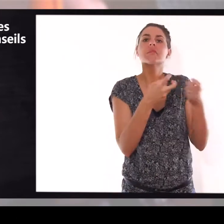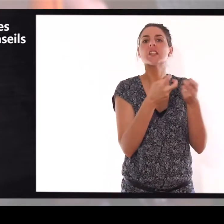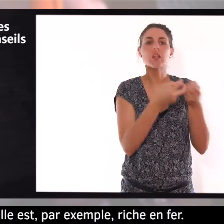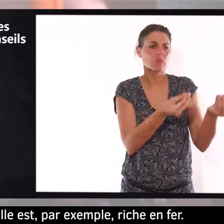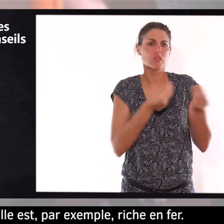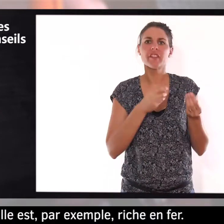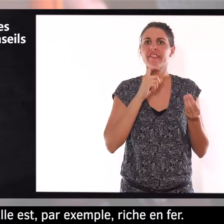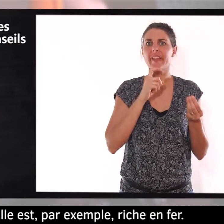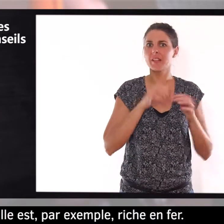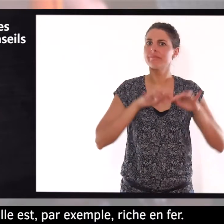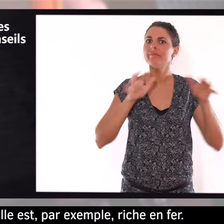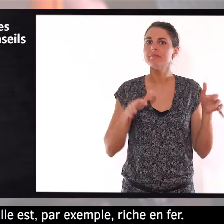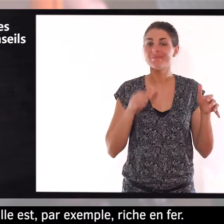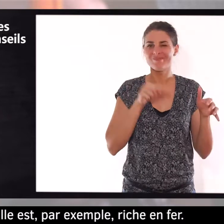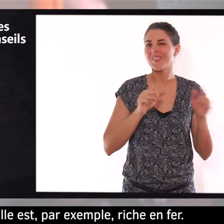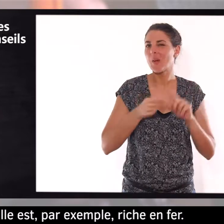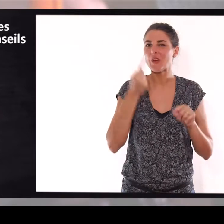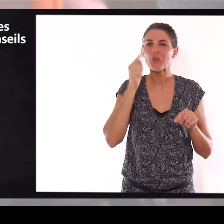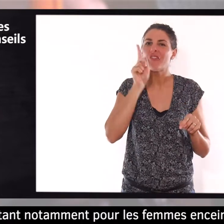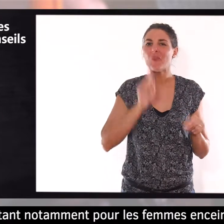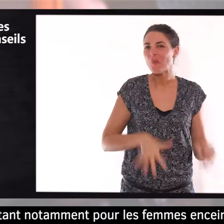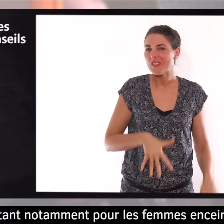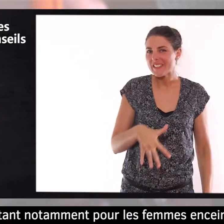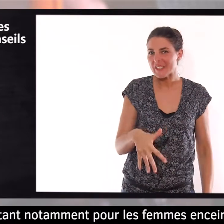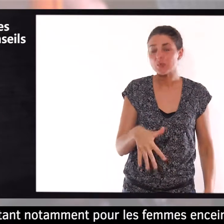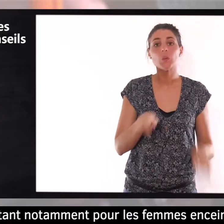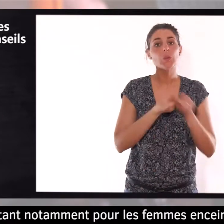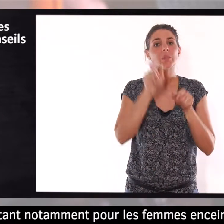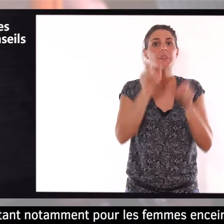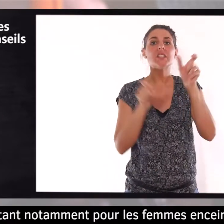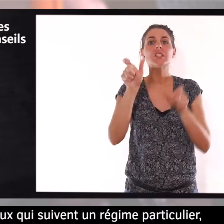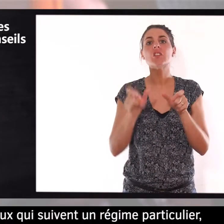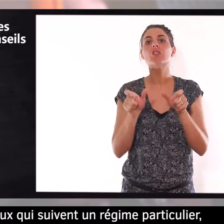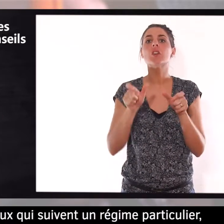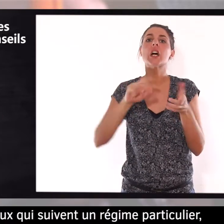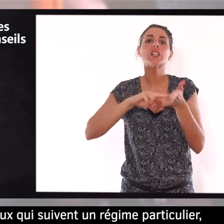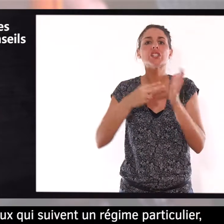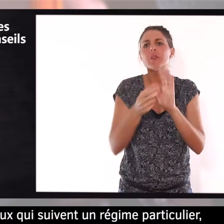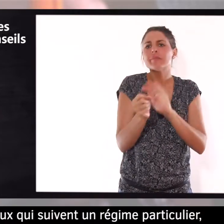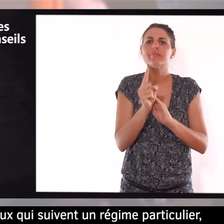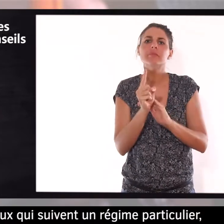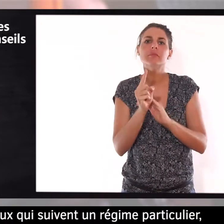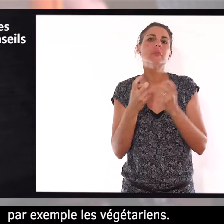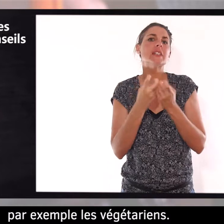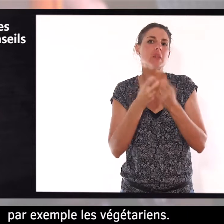elle est par exemple riches en fer c'est important notamment pour les femmes enceintes et ceux qui suivent un régime particulier par exemple les